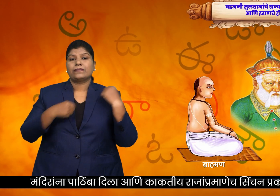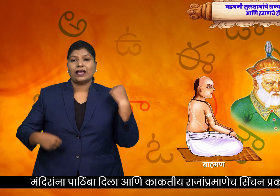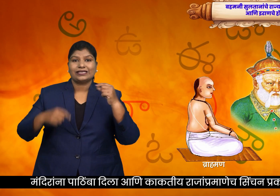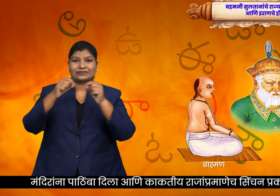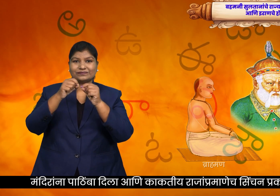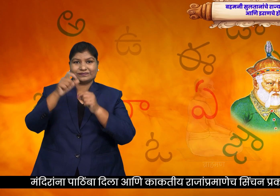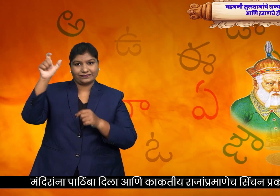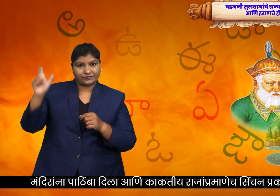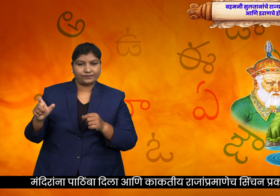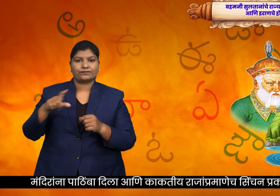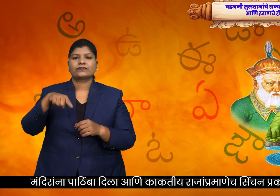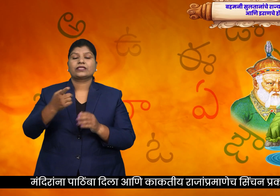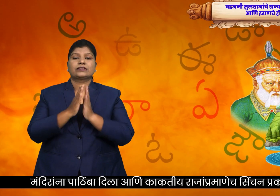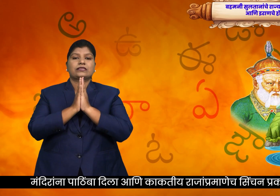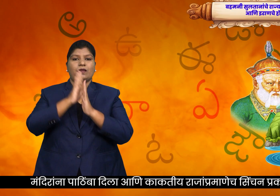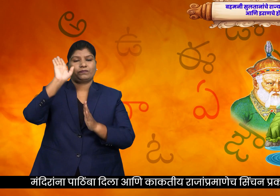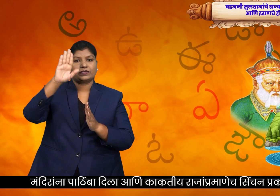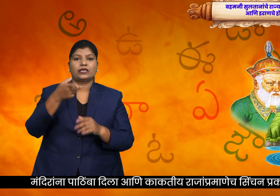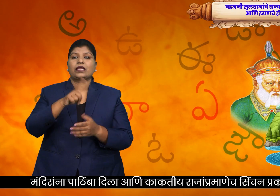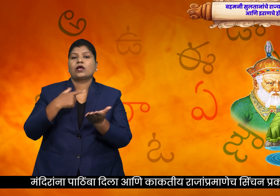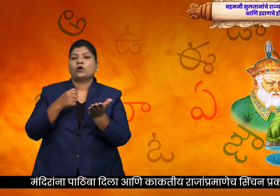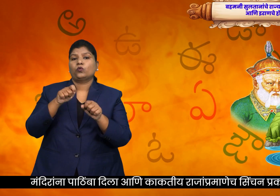मंदिरांना पाठिंबा दिला आणि काकतीय